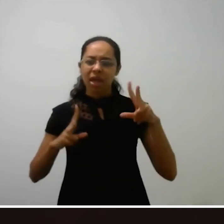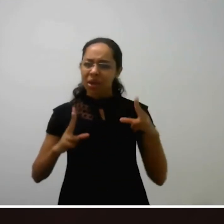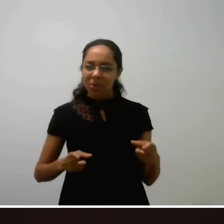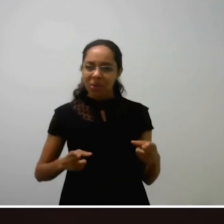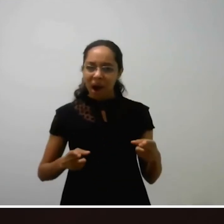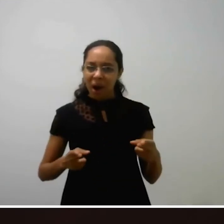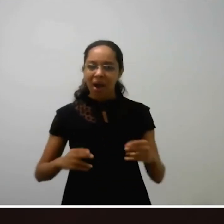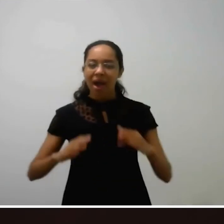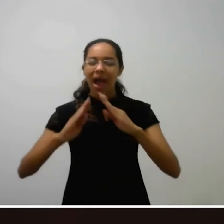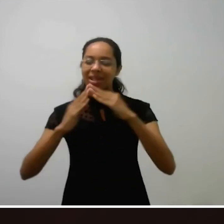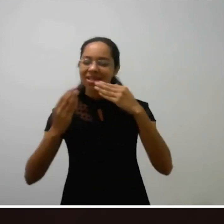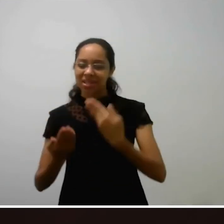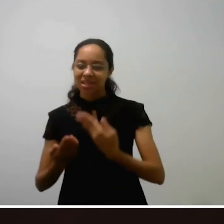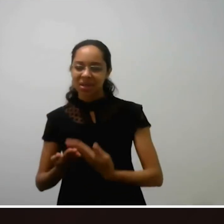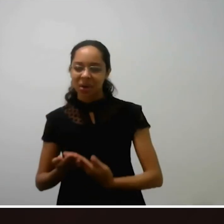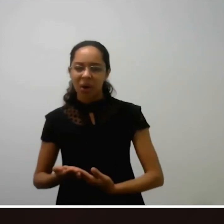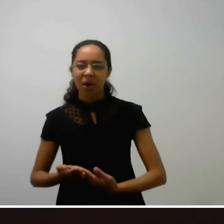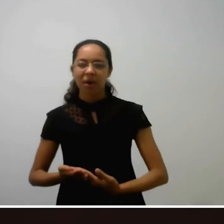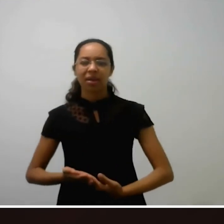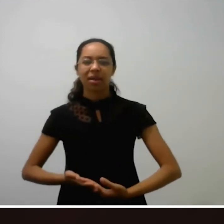SEAP é para formar colportores.